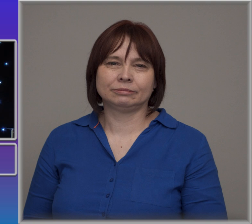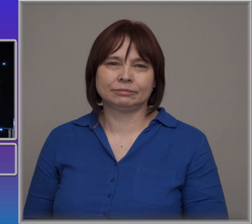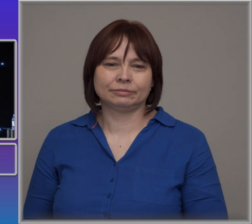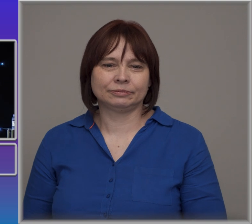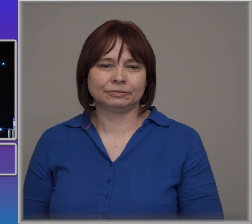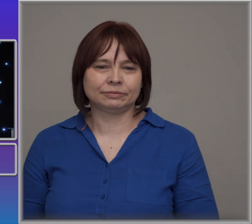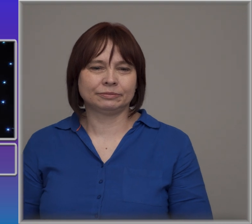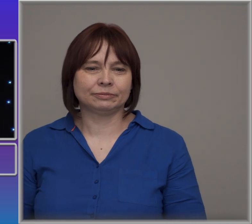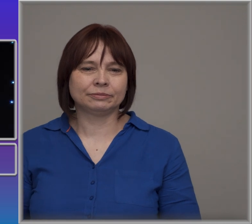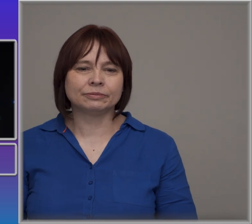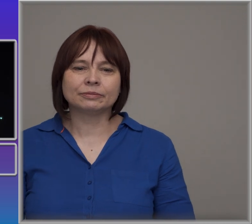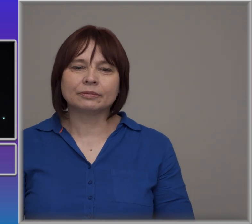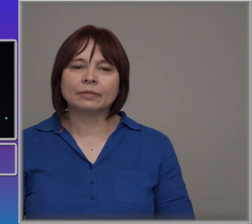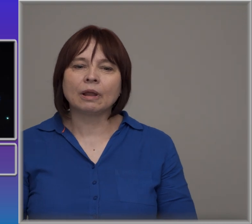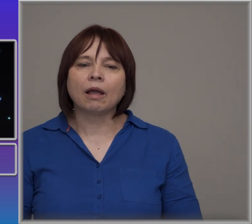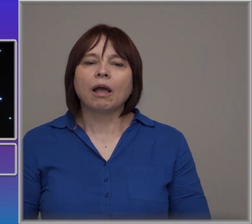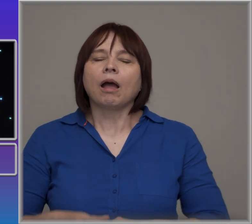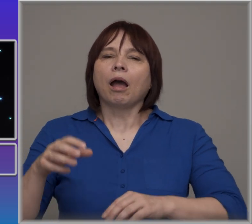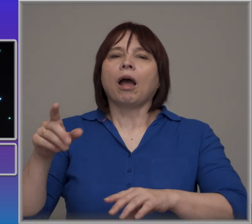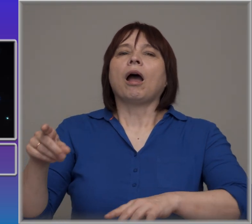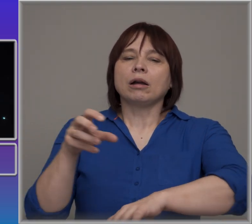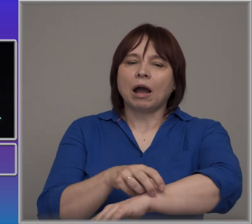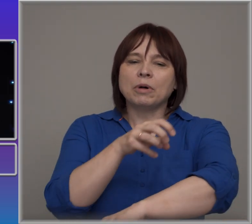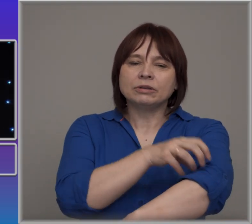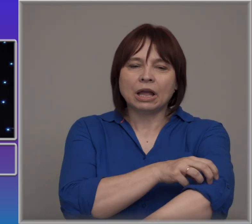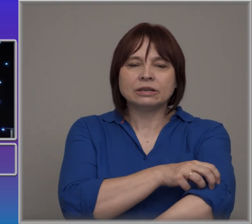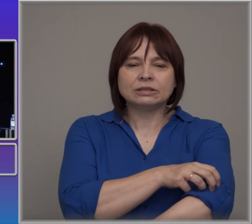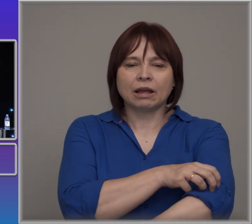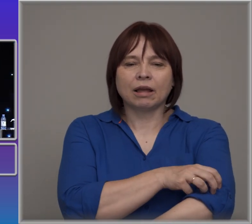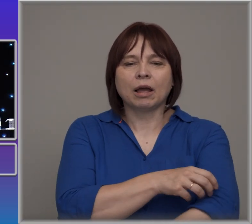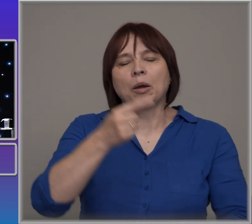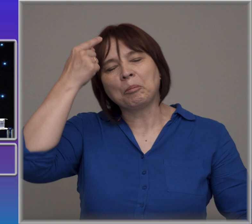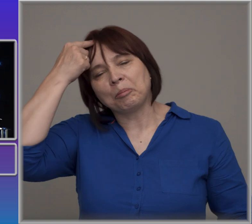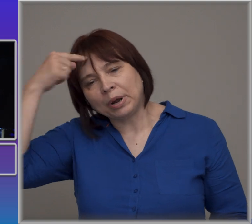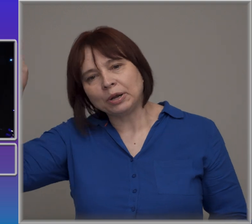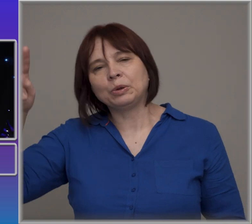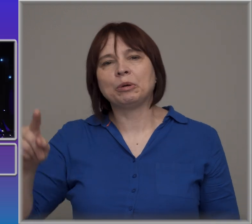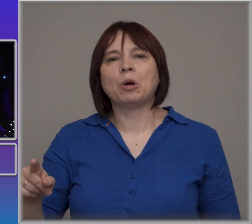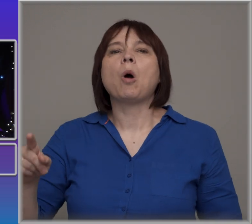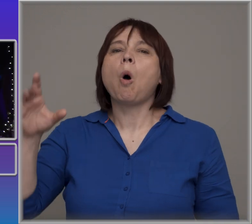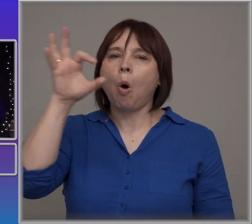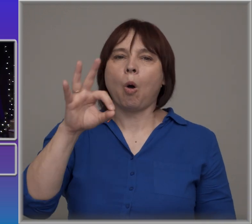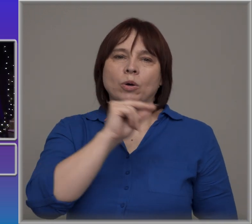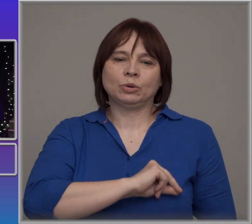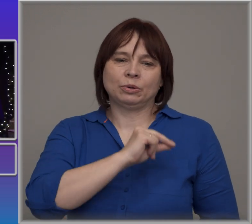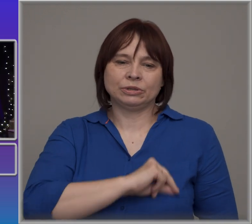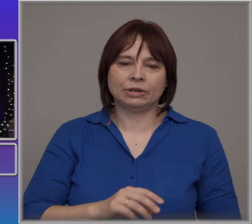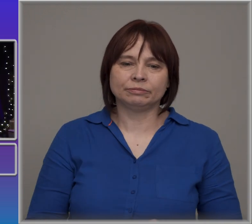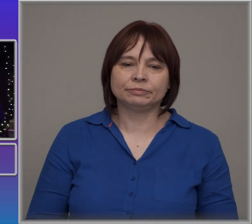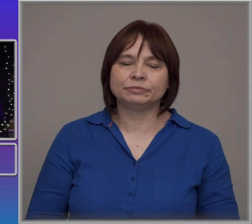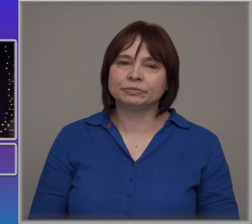«Аллилуйя». Слава Богу. Итак, вы помните то время, когда коммунисты говорили